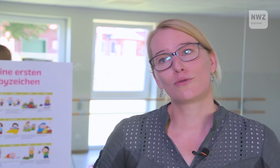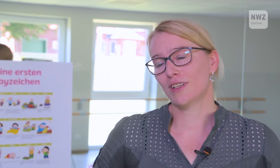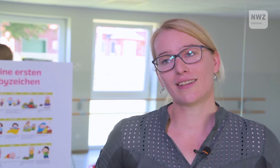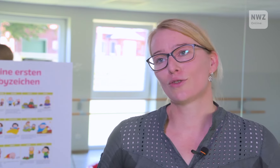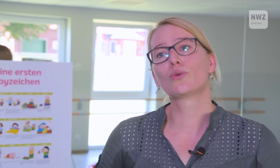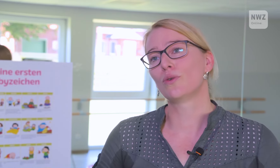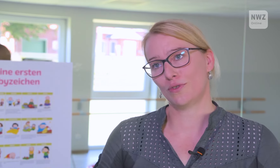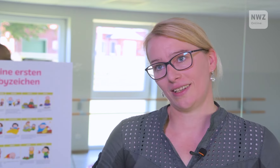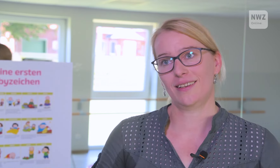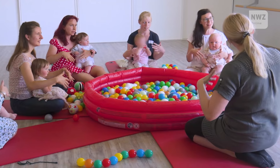für die ganze Zukunft der Kinder.